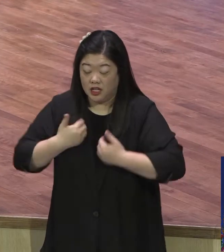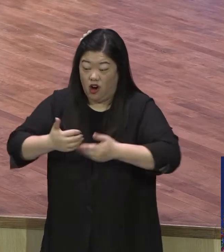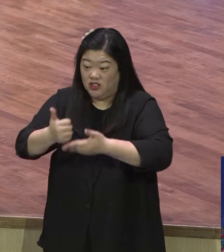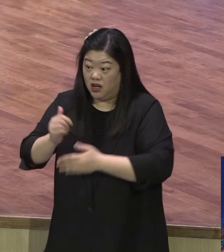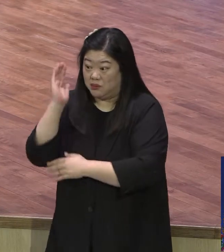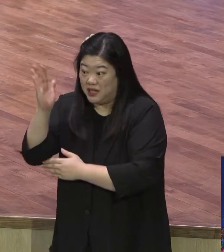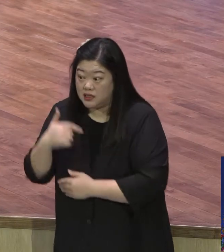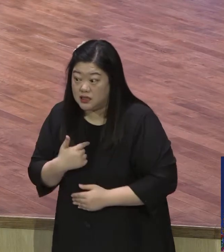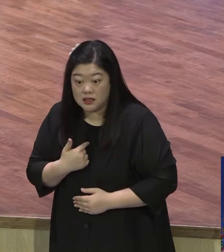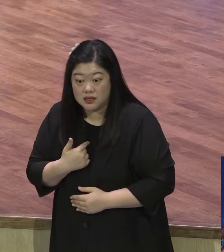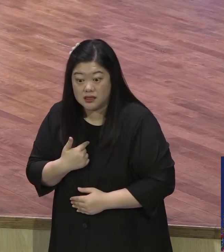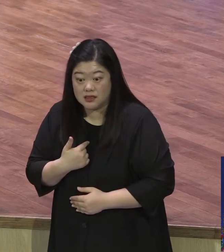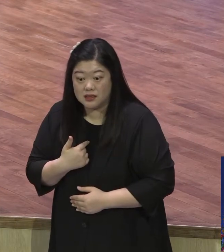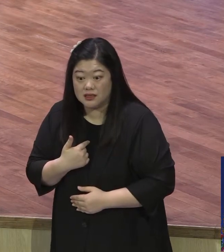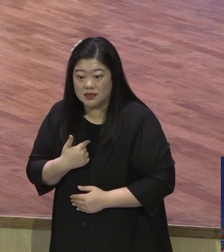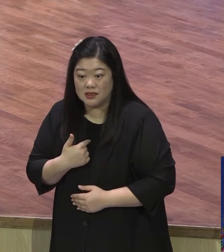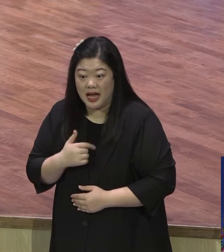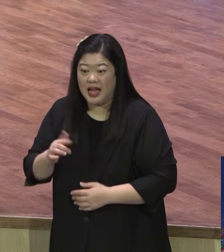메시지까지 내가